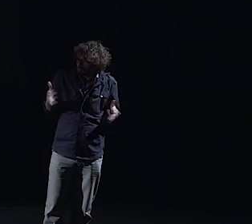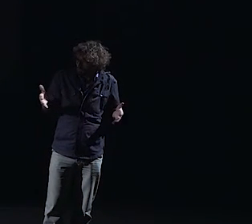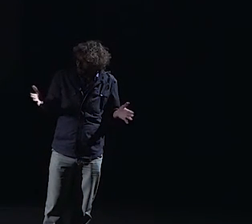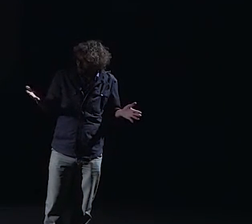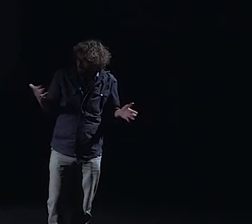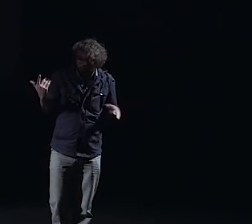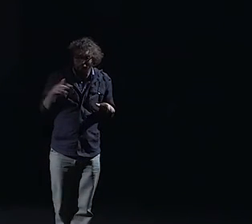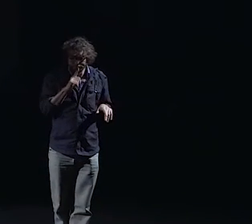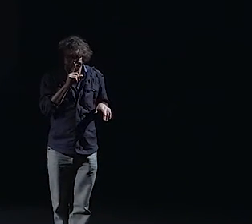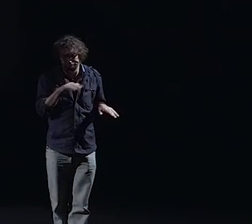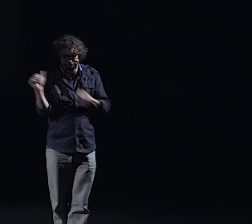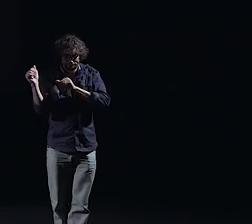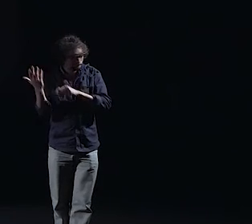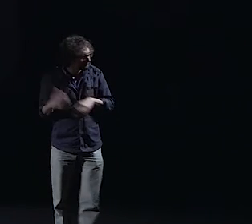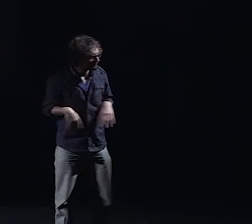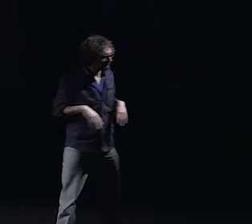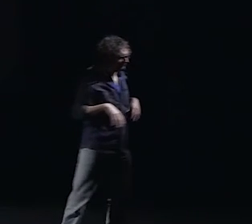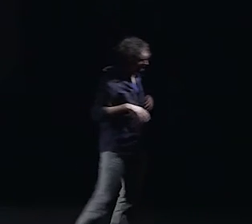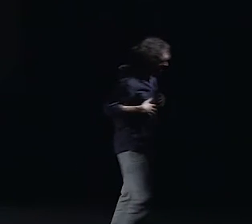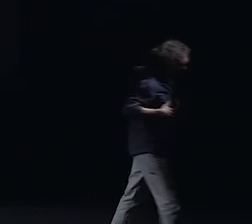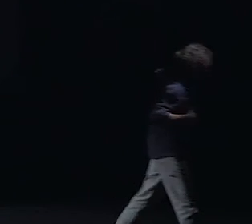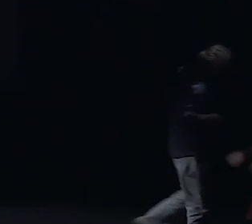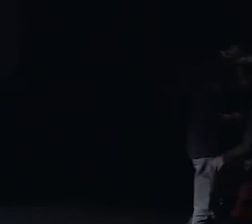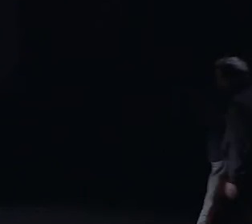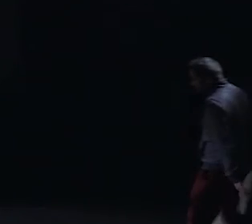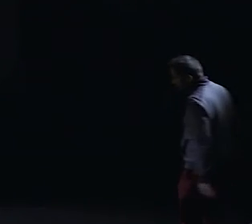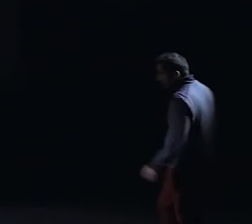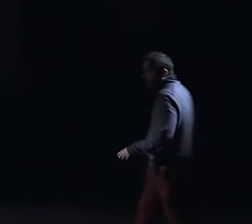Encore deux questions, mais vous avez trop de questions ! C'est fou !